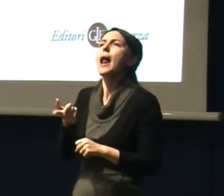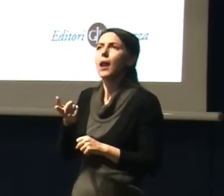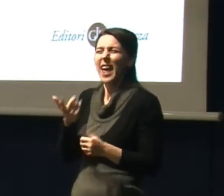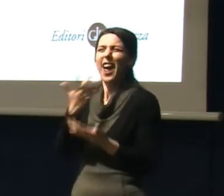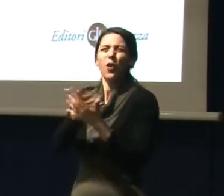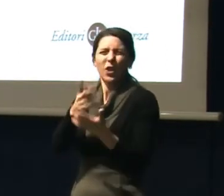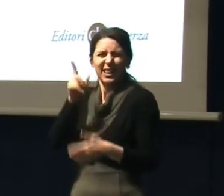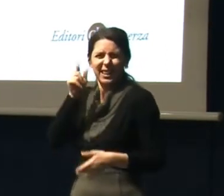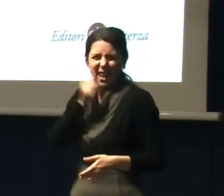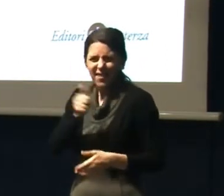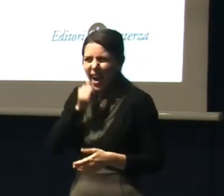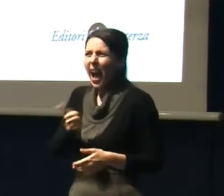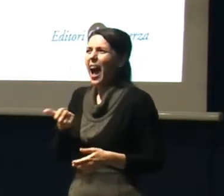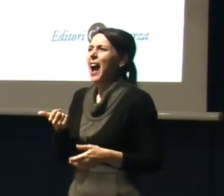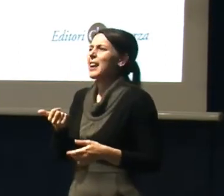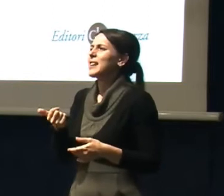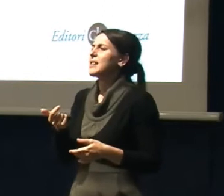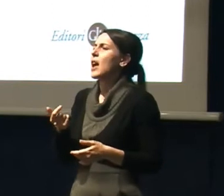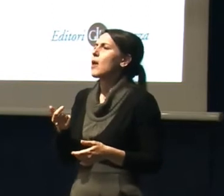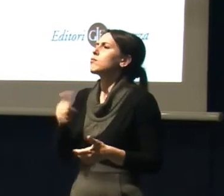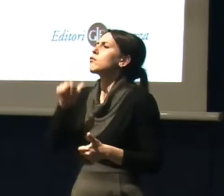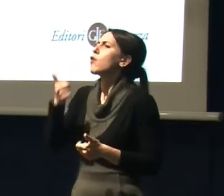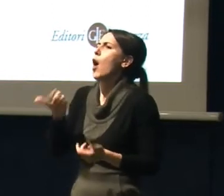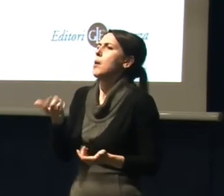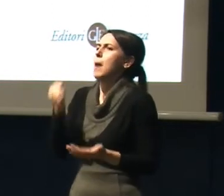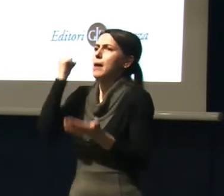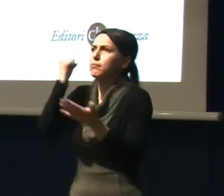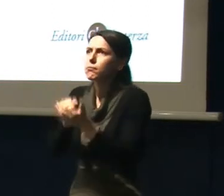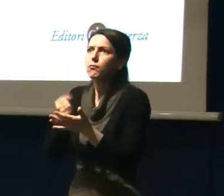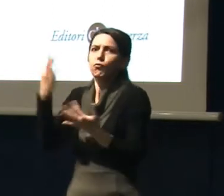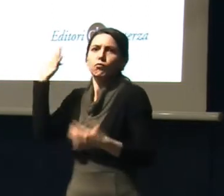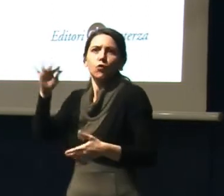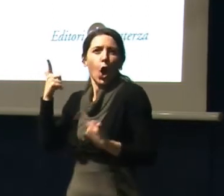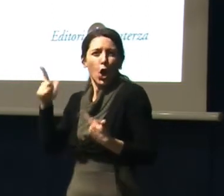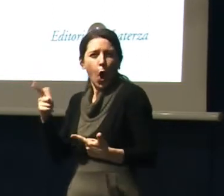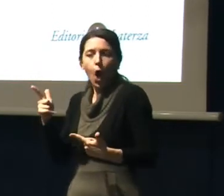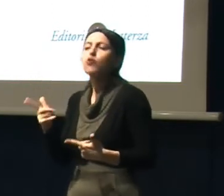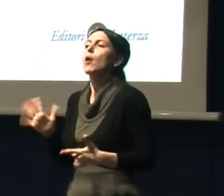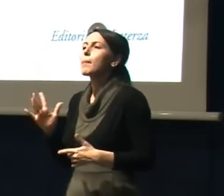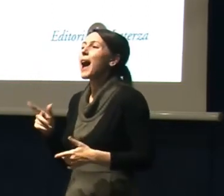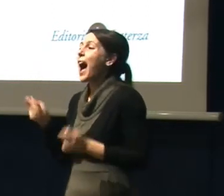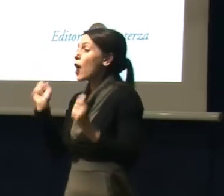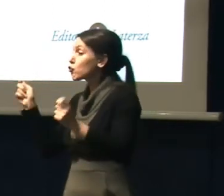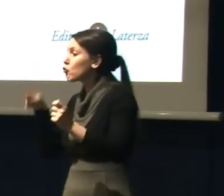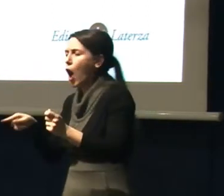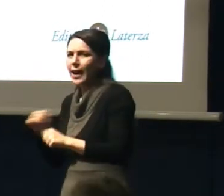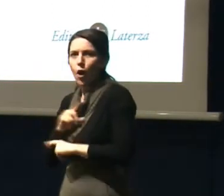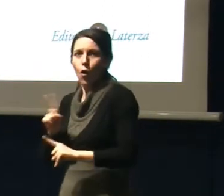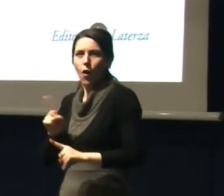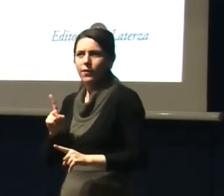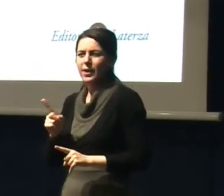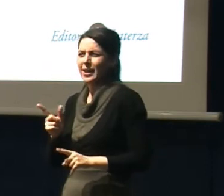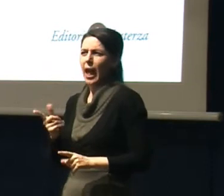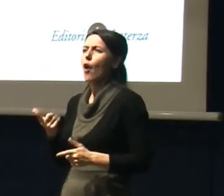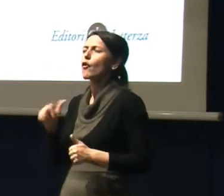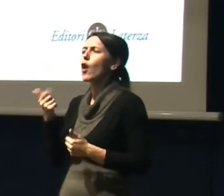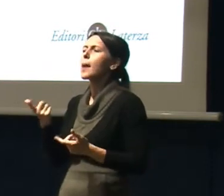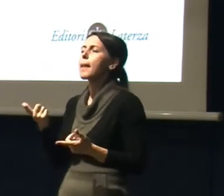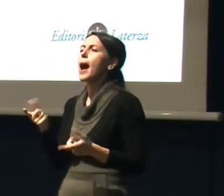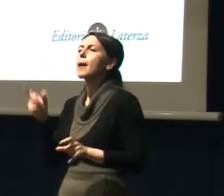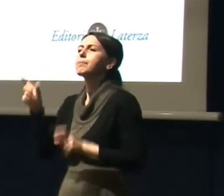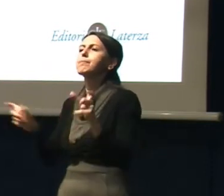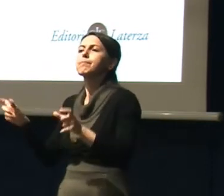che trovano in giro assolutamente non certificate dal marchio di un giornale e poi però non si fidano del proprio giornale 15 a questo perdita